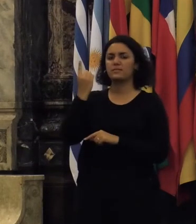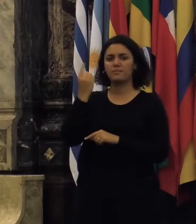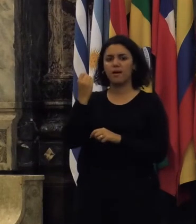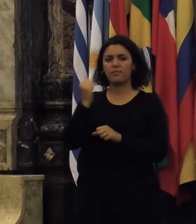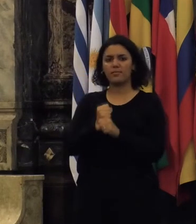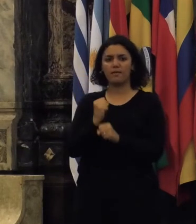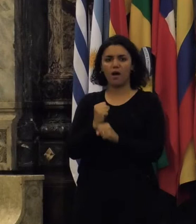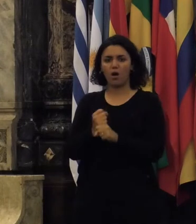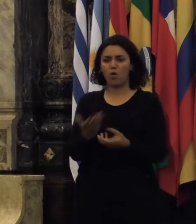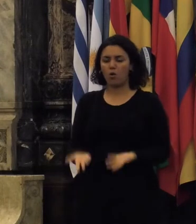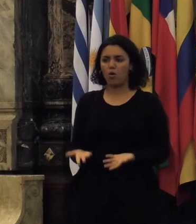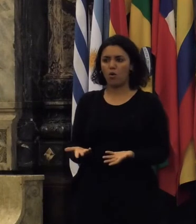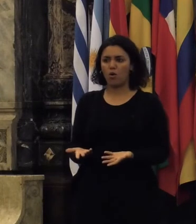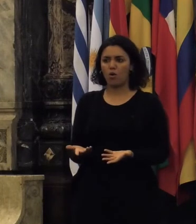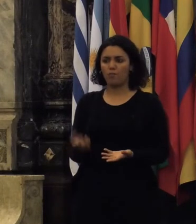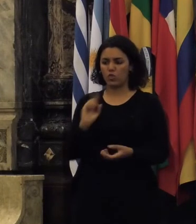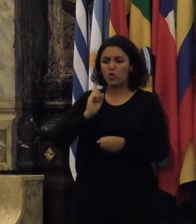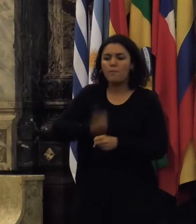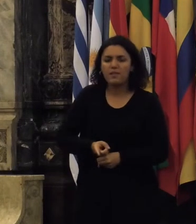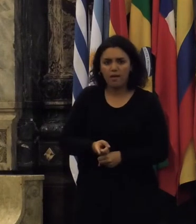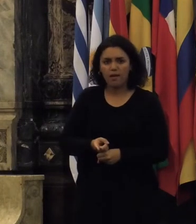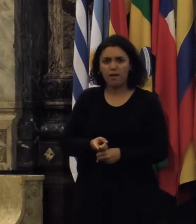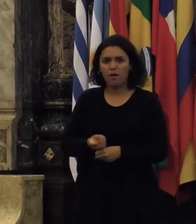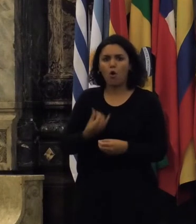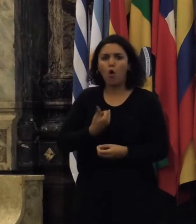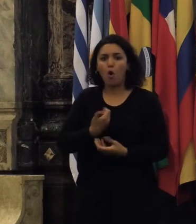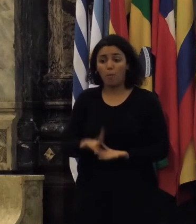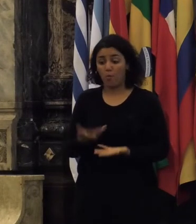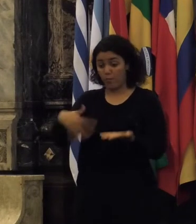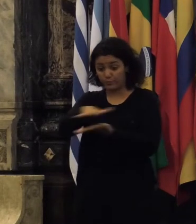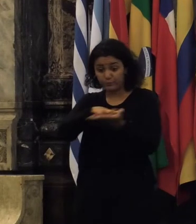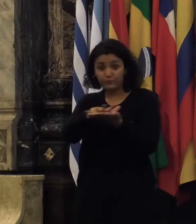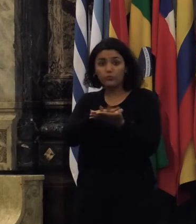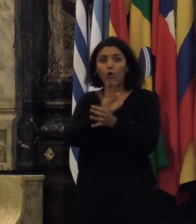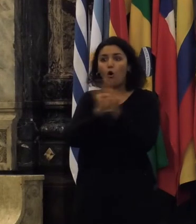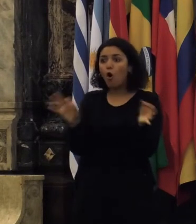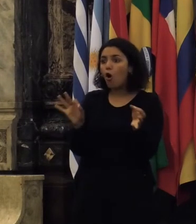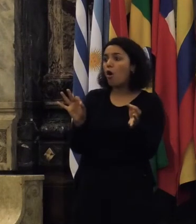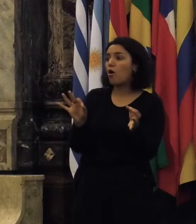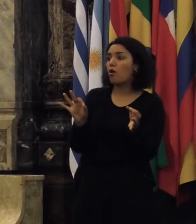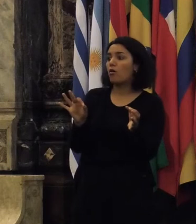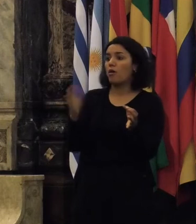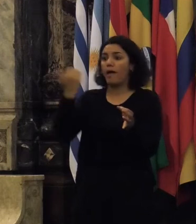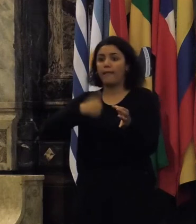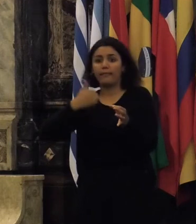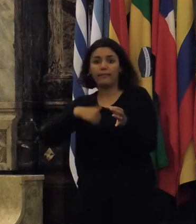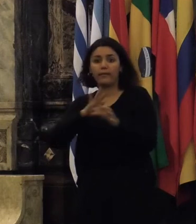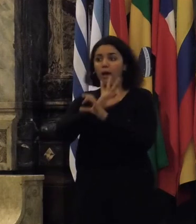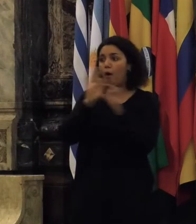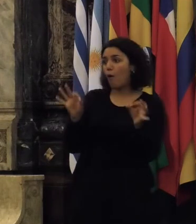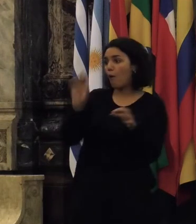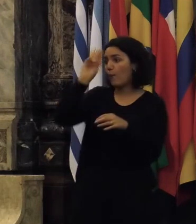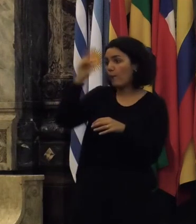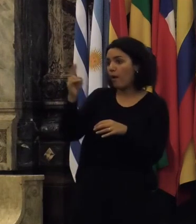paradigma predominante por el escenario de actuación, por el Río de la Plata, o Córdoba, o Montevideo,